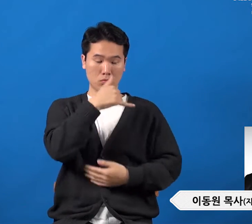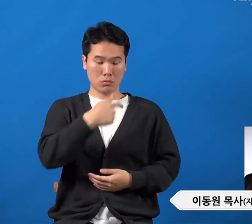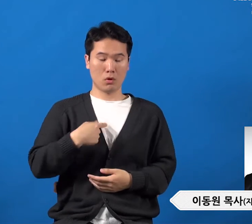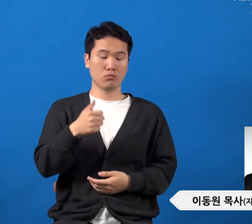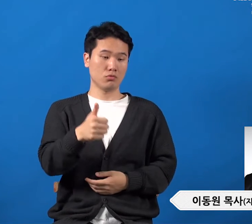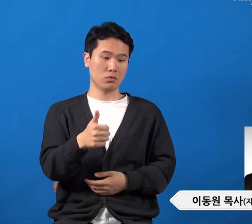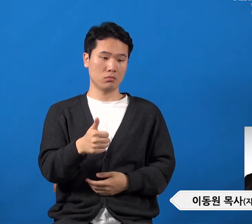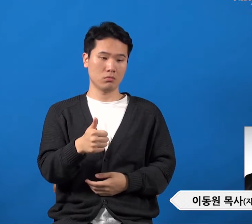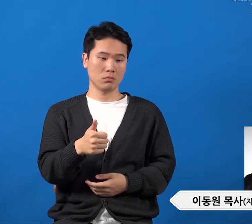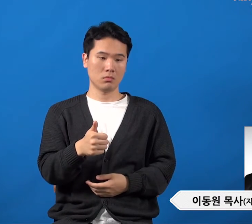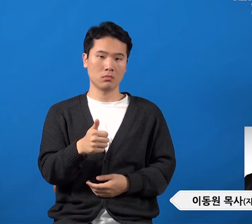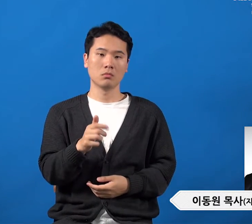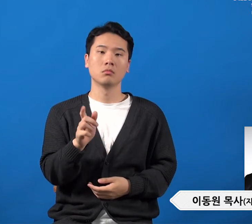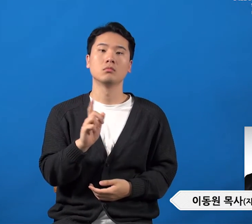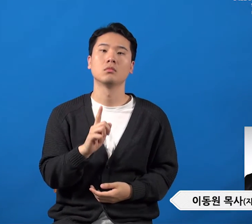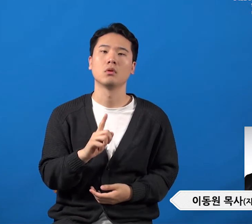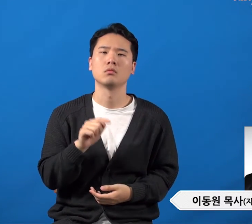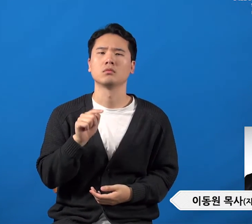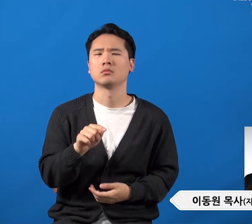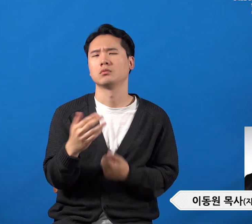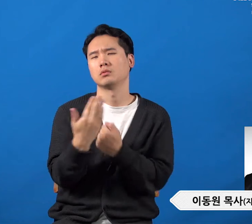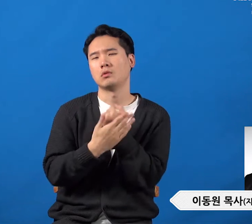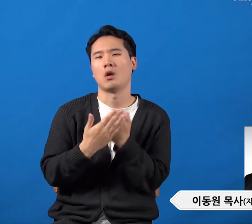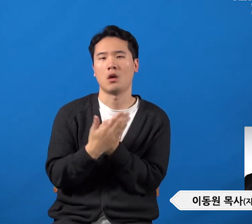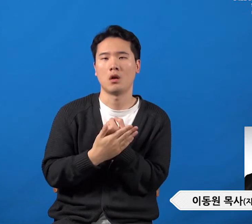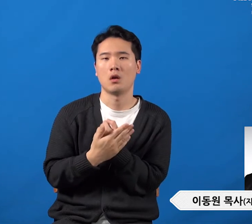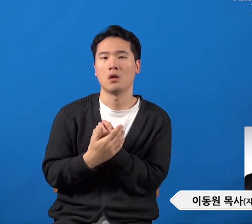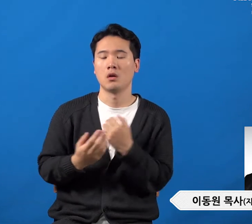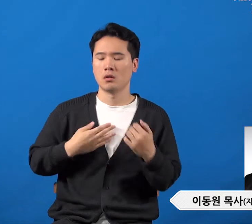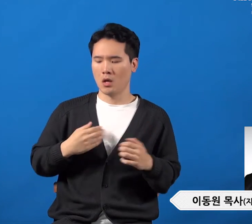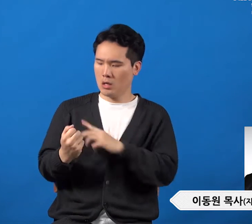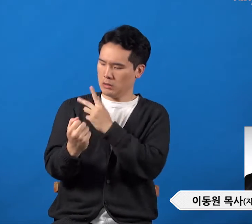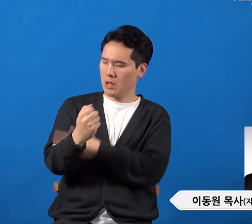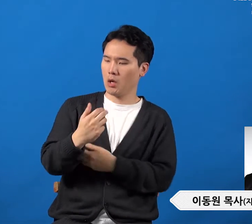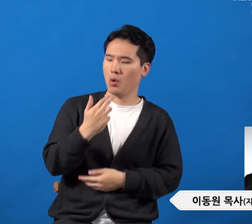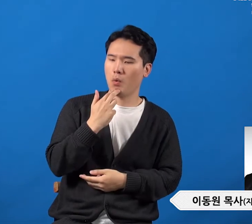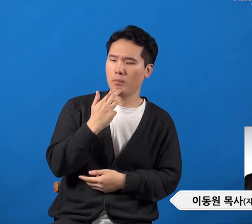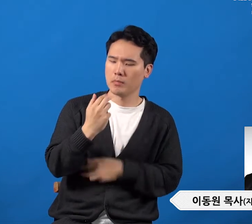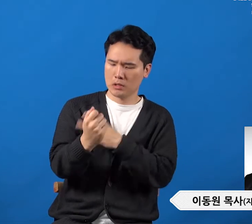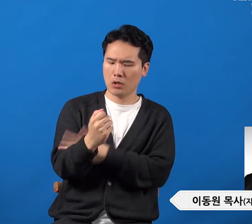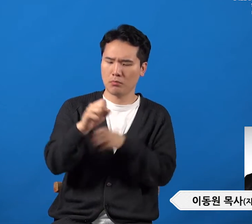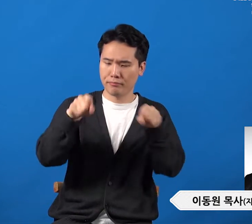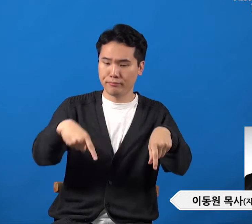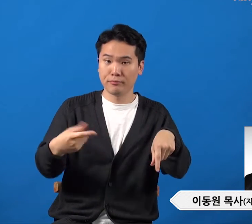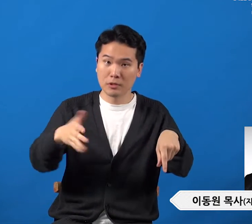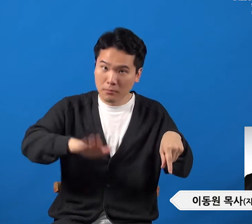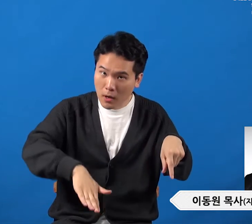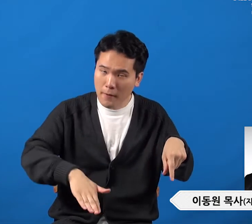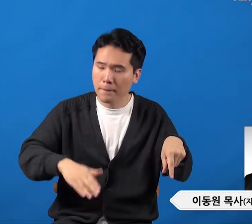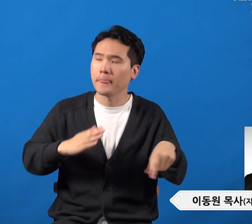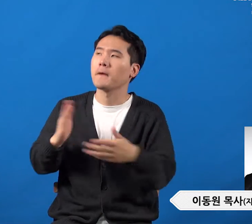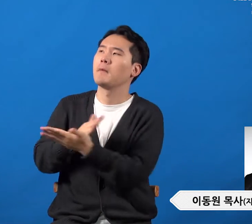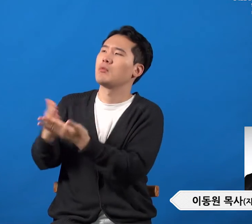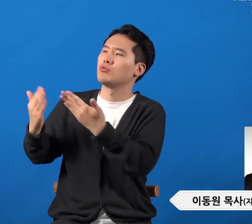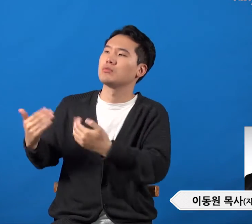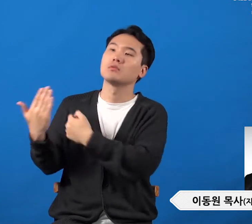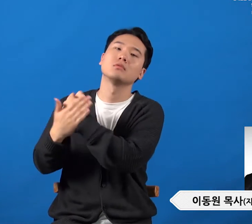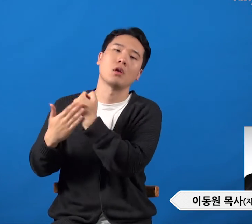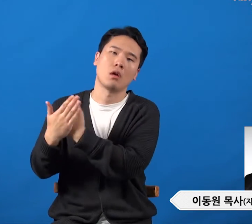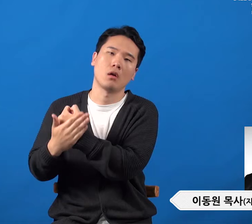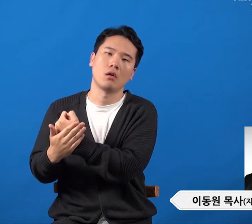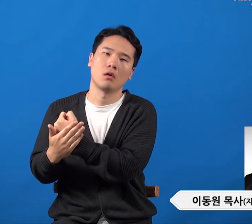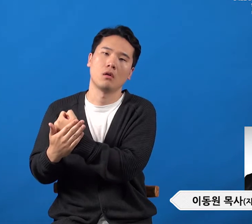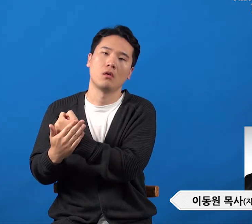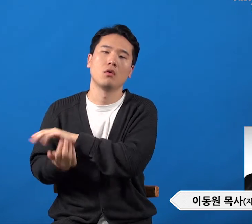아세요? 은혜예요, 은혜. 자격이 없는 사람들에게 베풀어지는 은혜. 자, 우리가 예수 믿고 죄